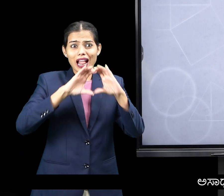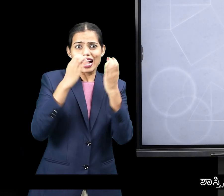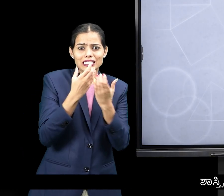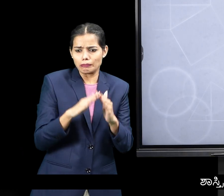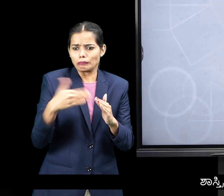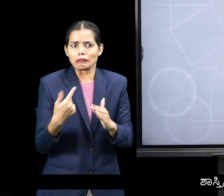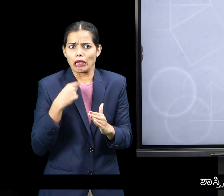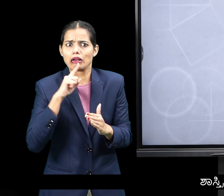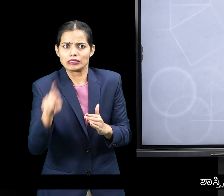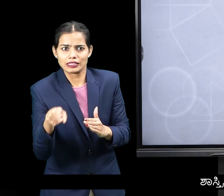ಶಾಸ್ತ್ರೀಯ ವಿಧಾನ,